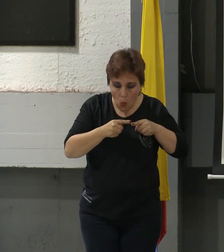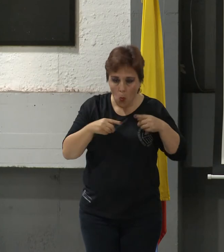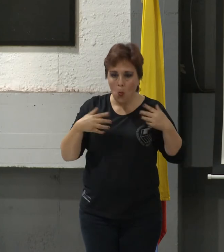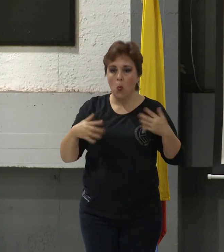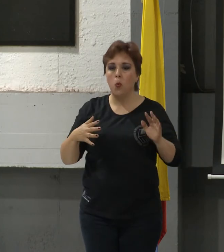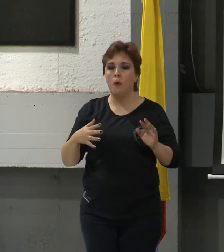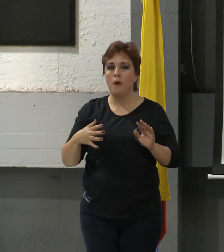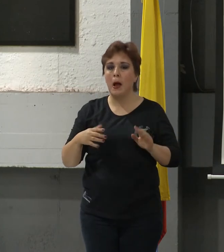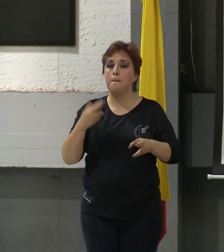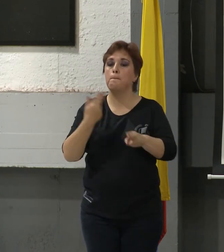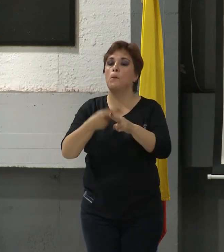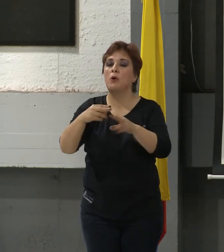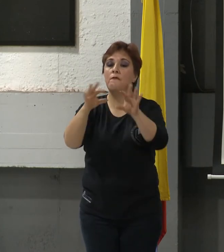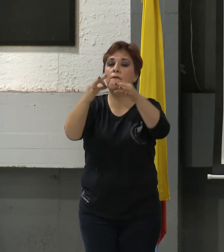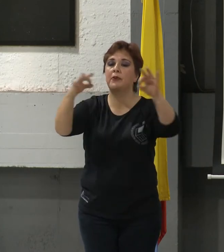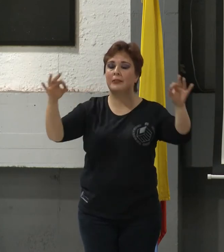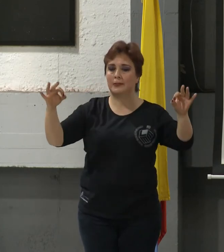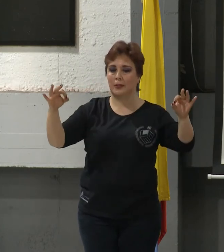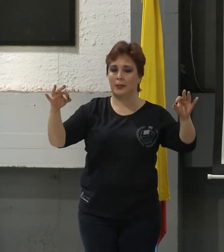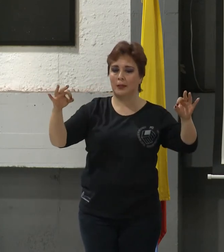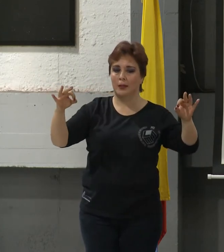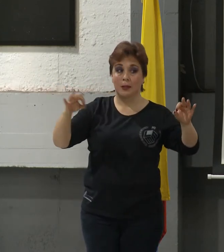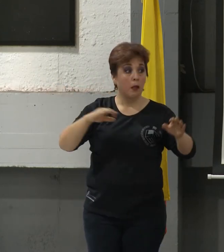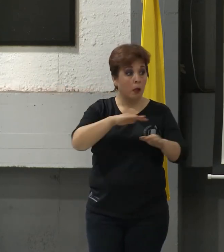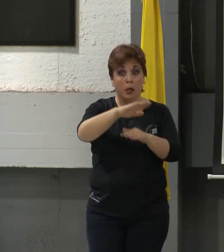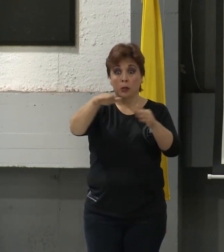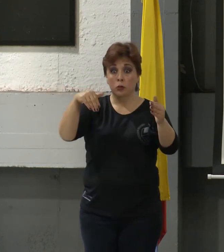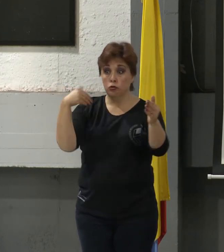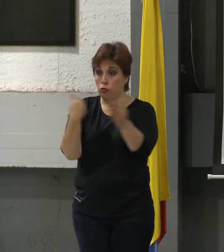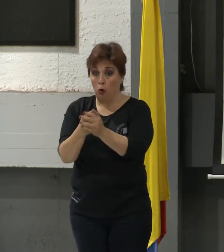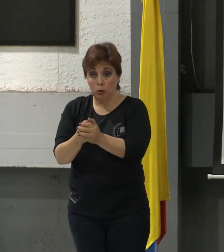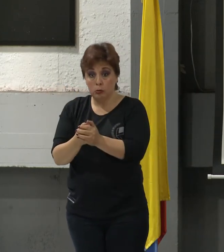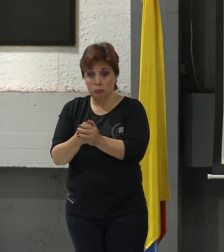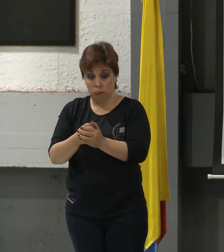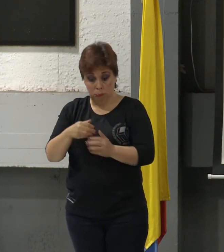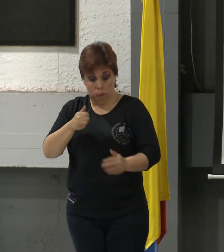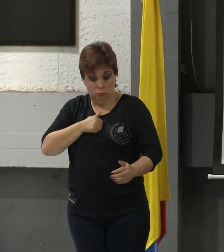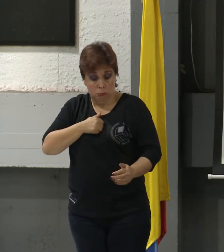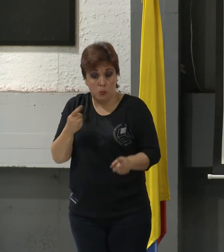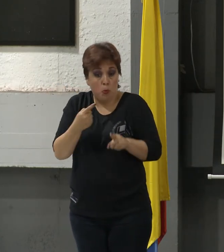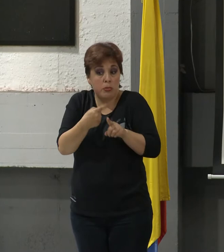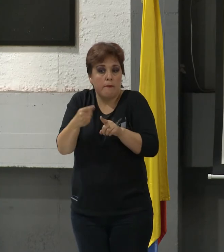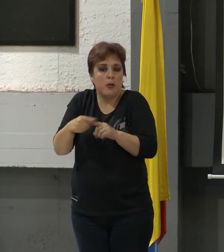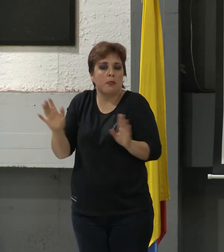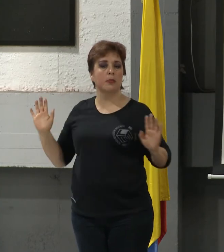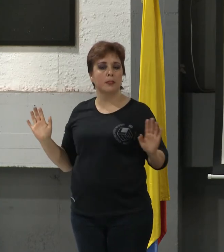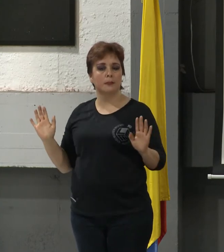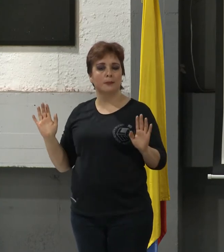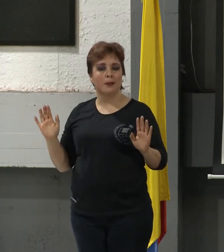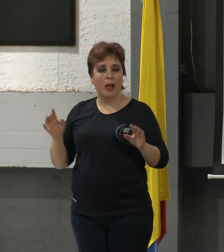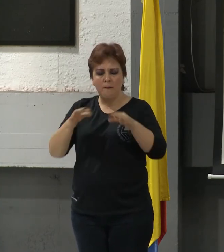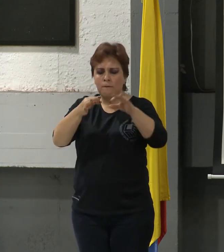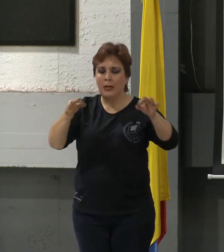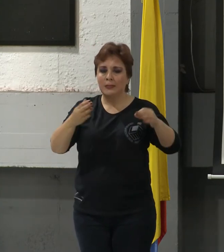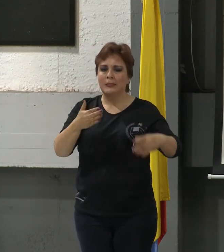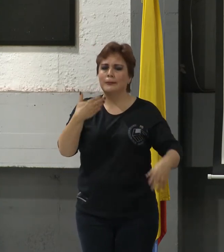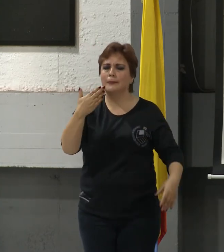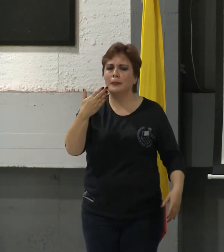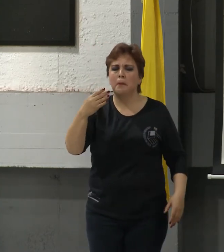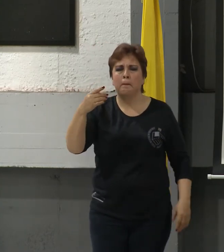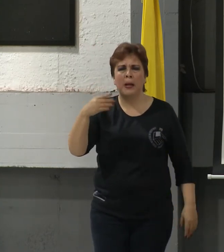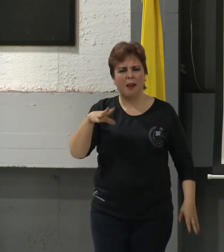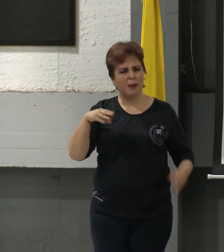todos somos diferentes creo que puede ser importante para reconocer que el reto no es